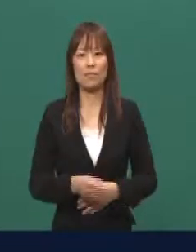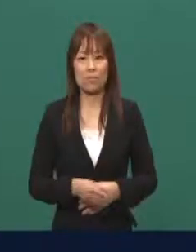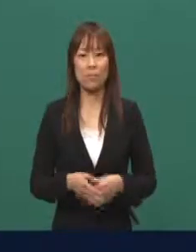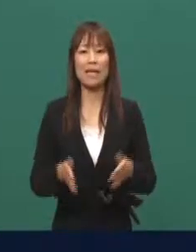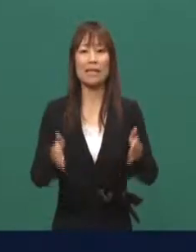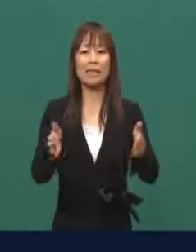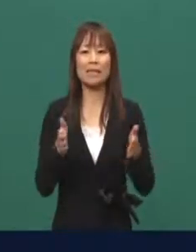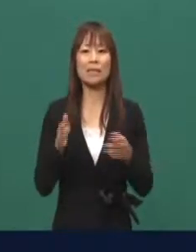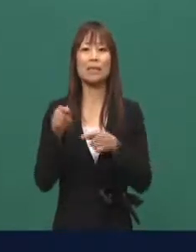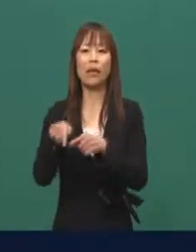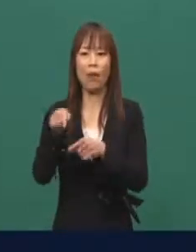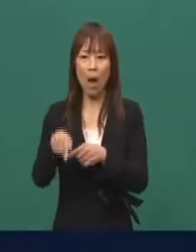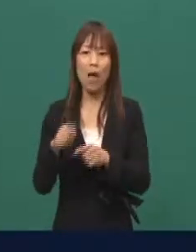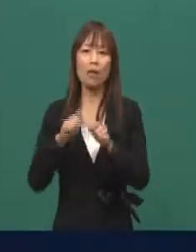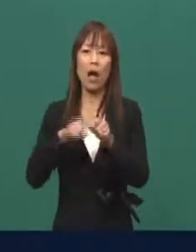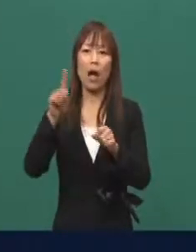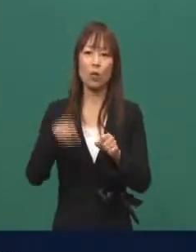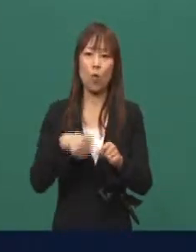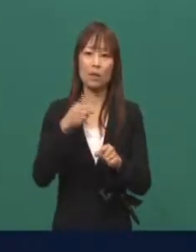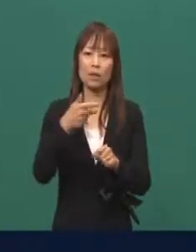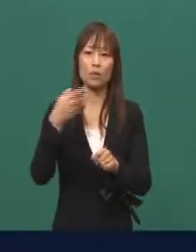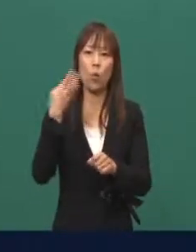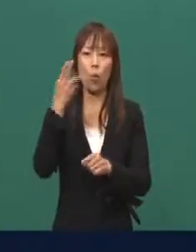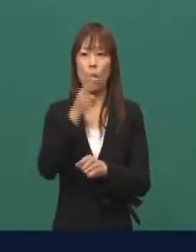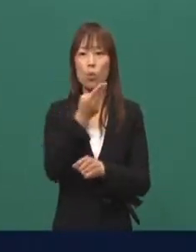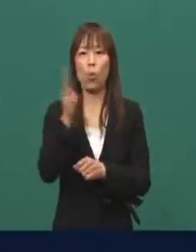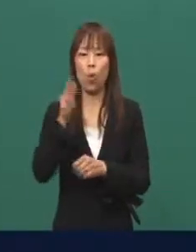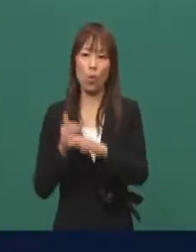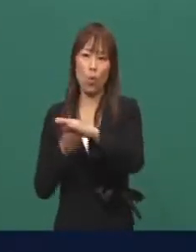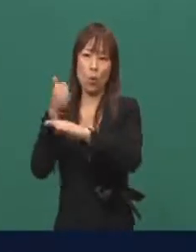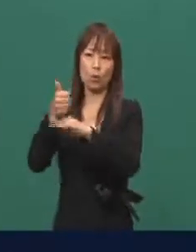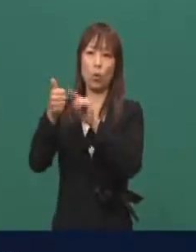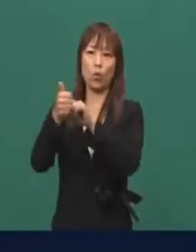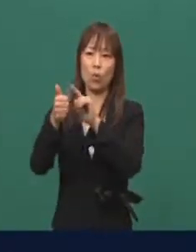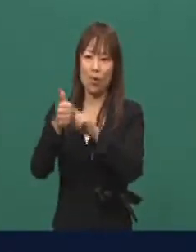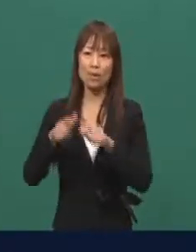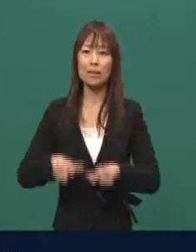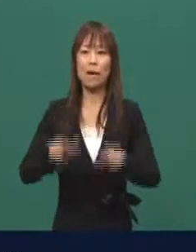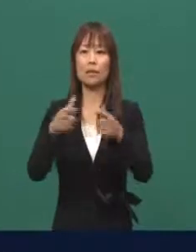ました。式では中野翔道校長が